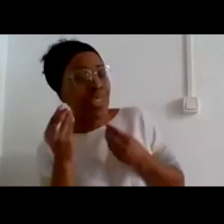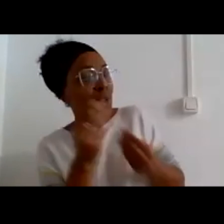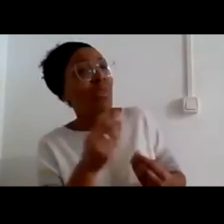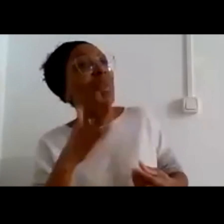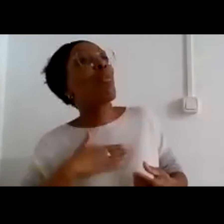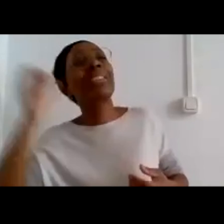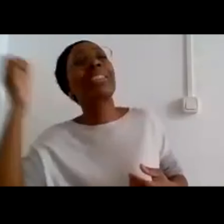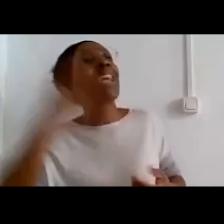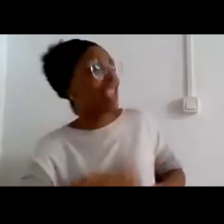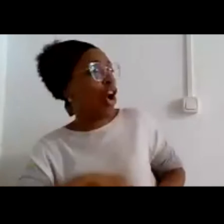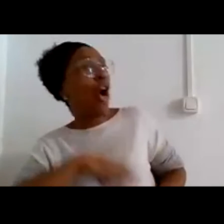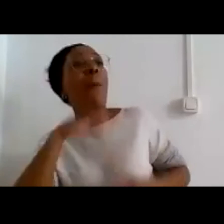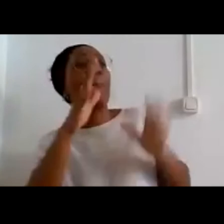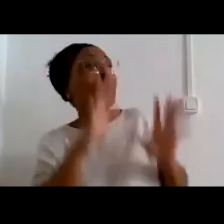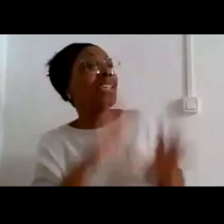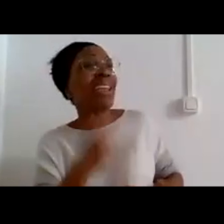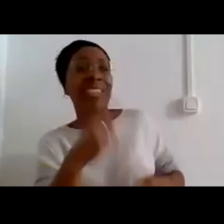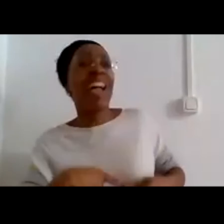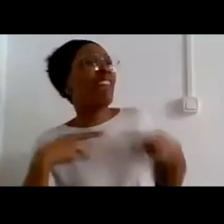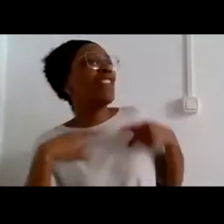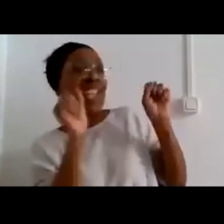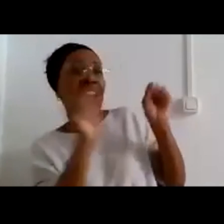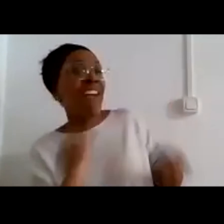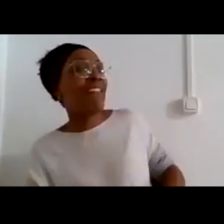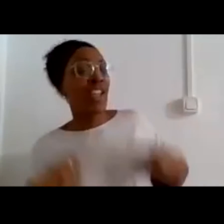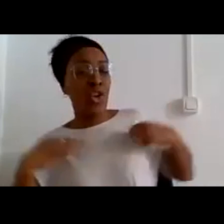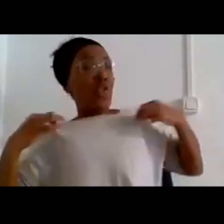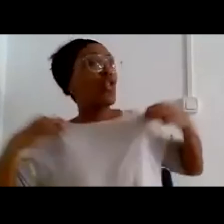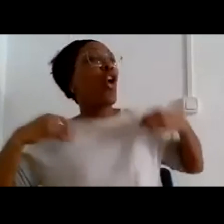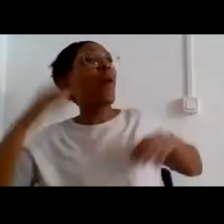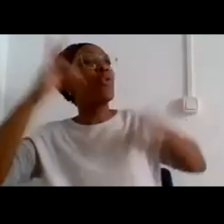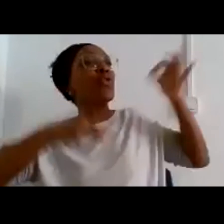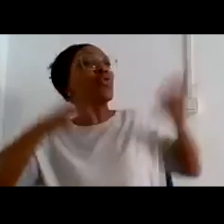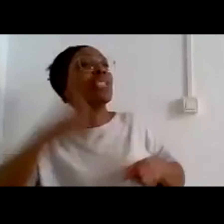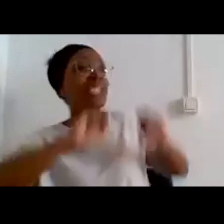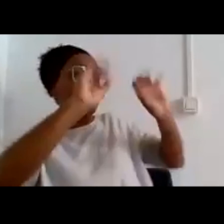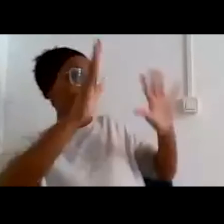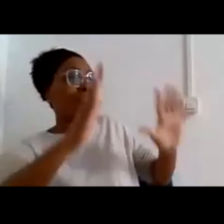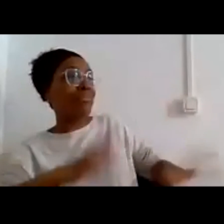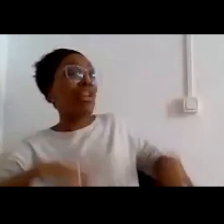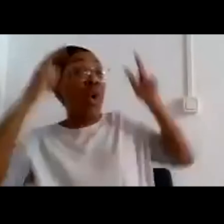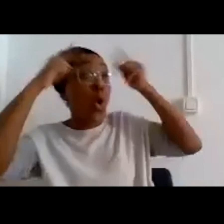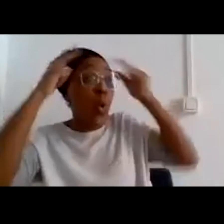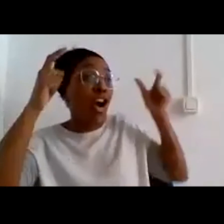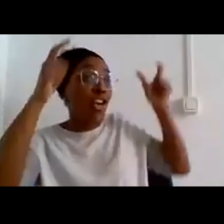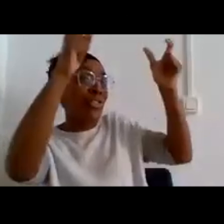Saint-Esprit. J'ai lavé ta vie. J'ai mis une robe de justice sur toi. J'ai mis une couronne sur ta